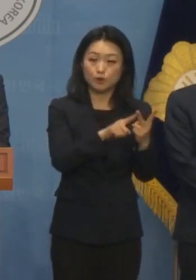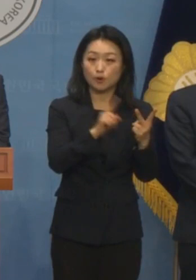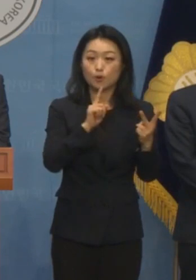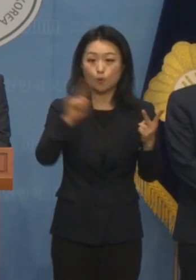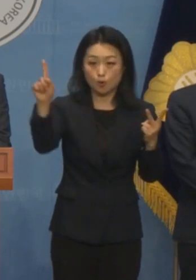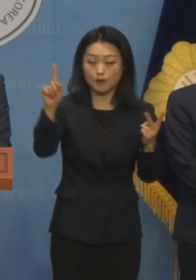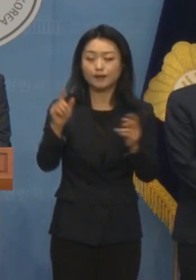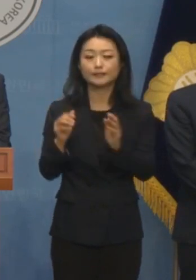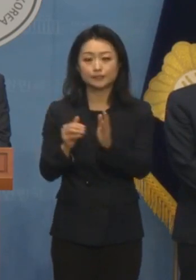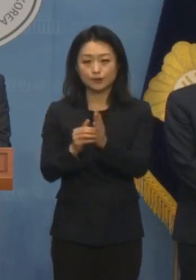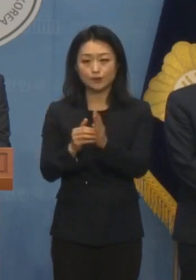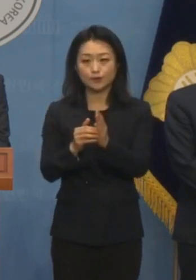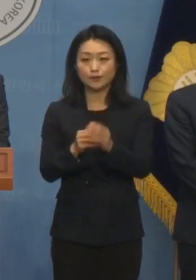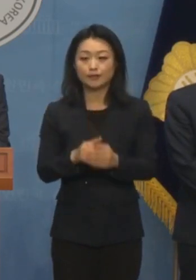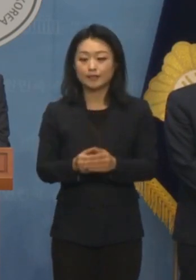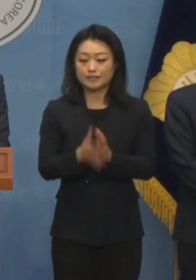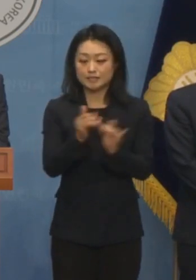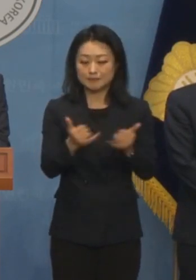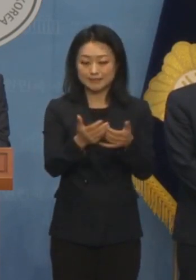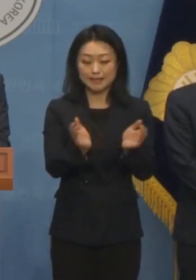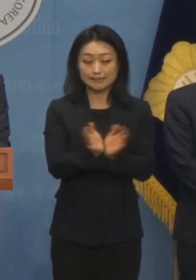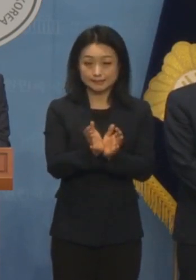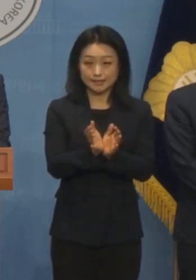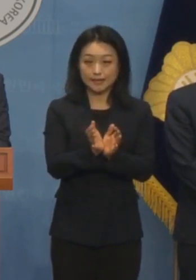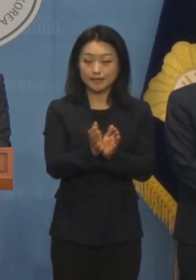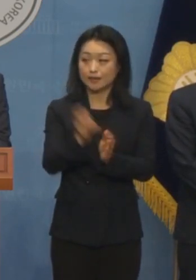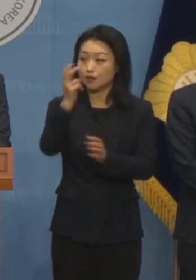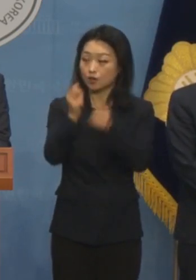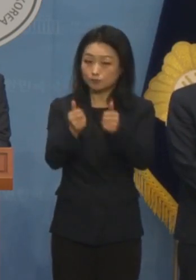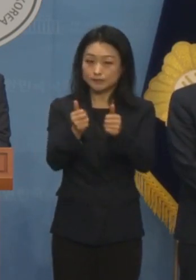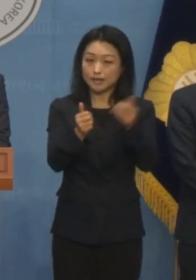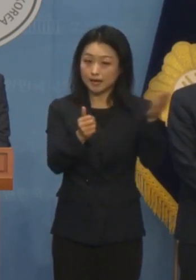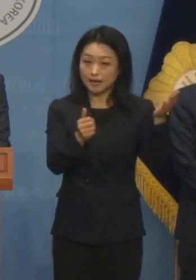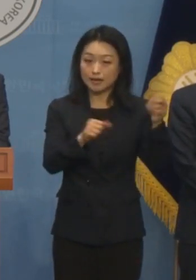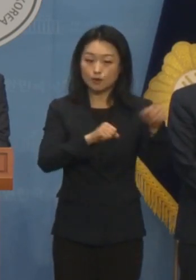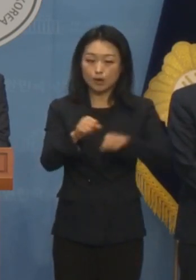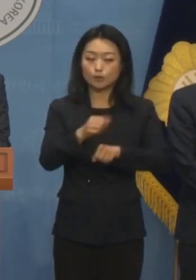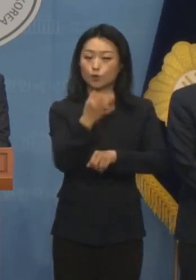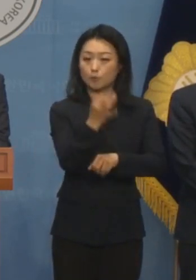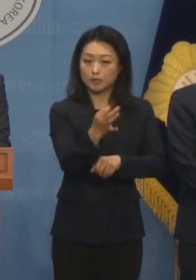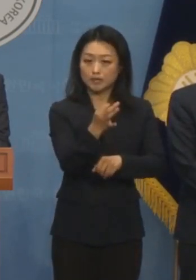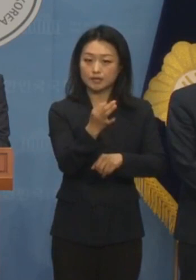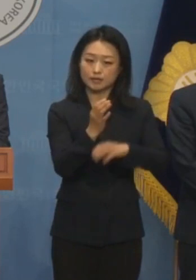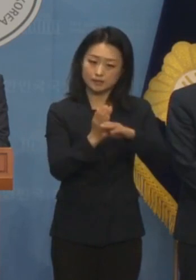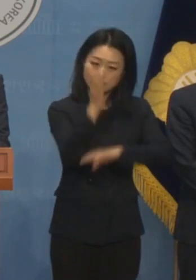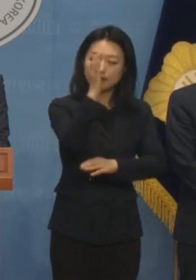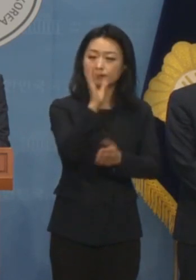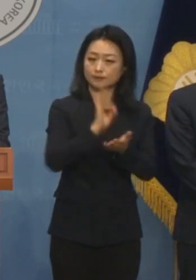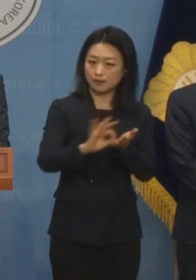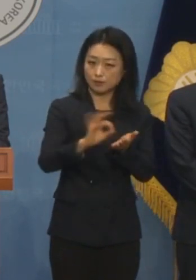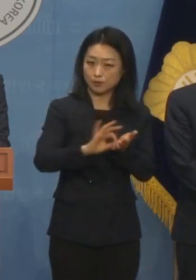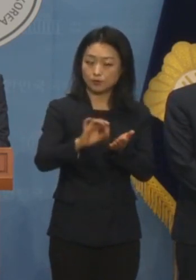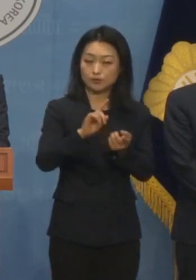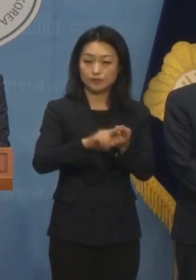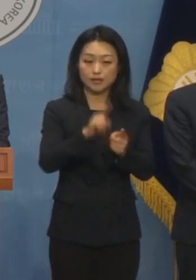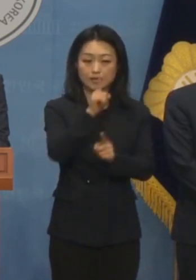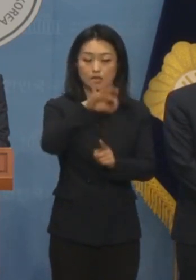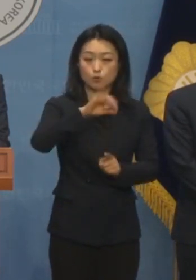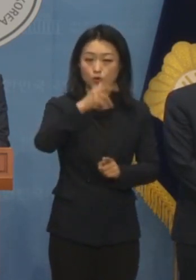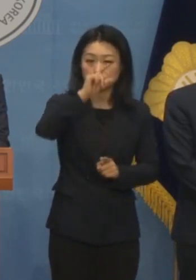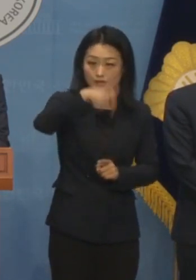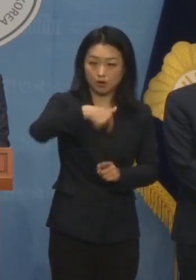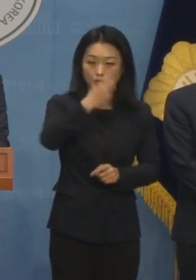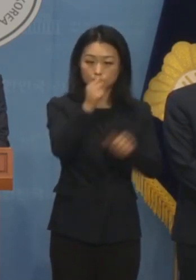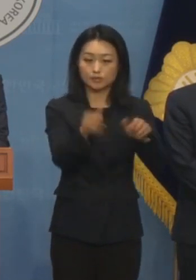고발했습니다. 여러 시민단체에서도 검찰의 특수활동비 오남용 의혹을 받고 있는 이원석